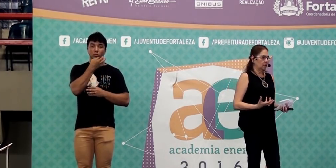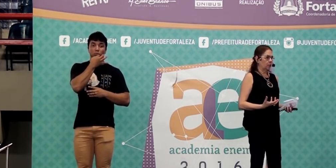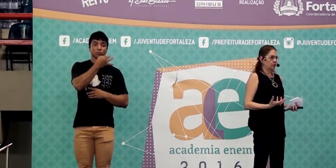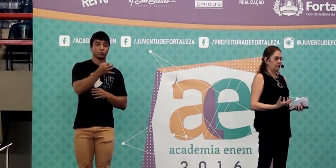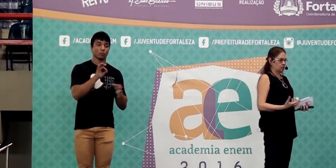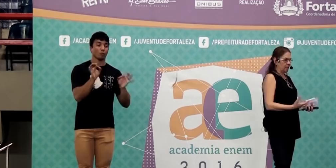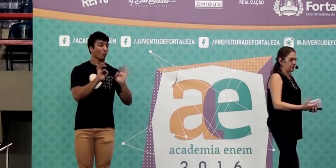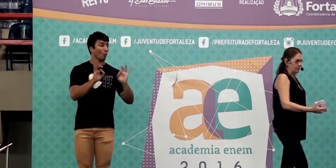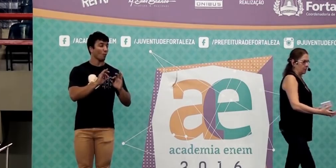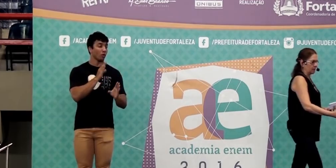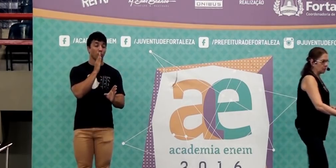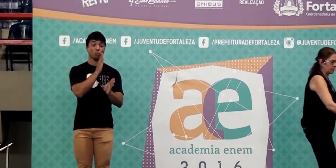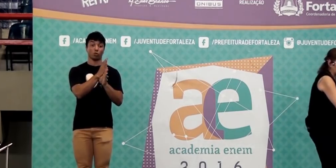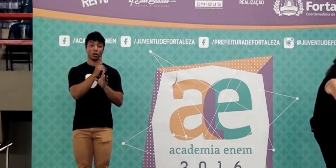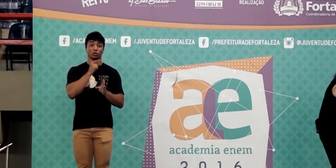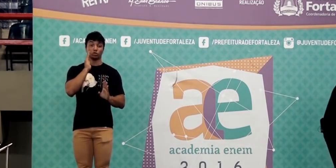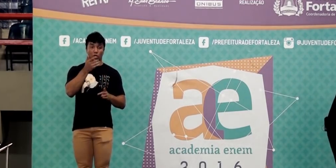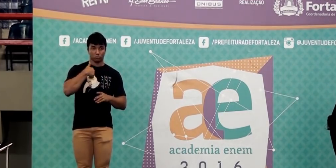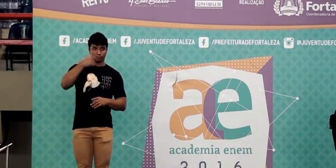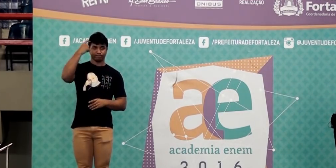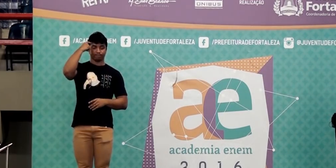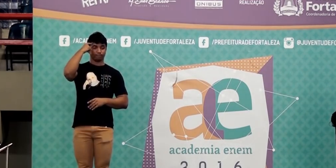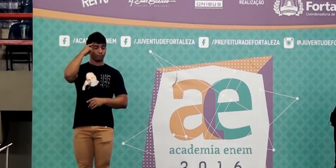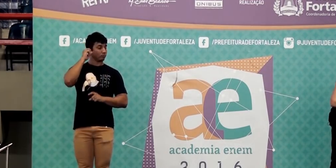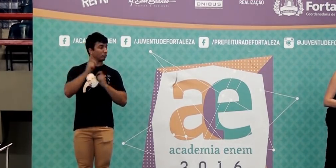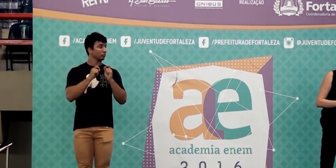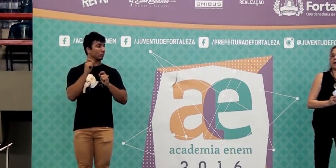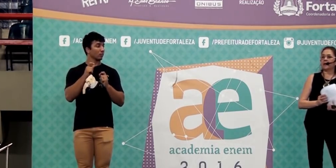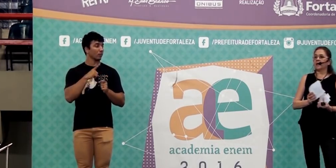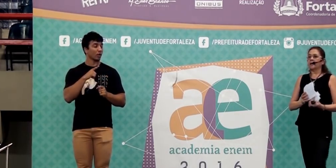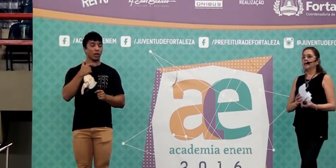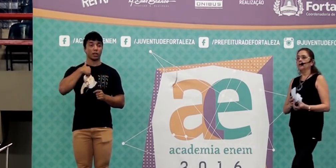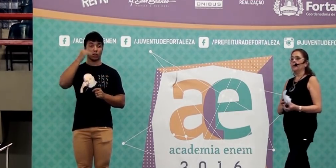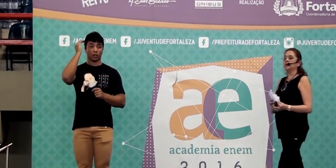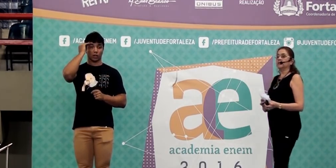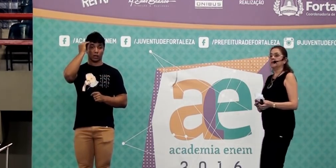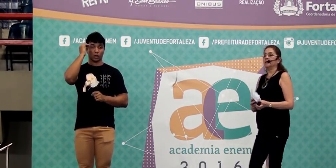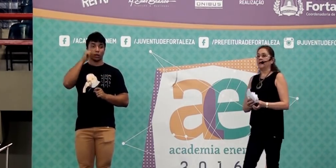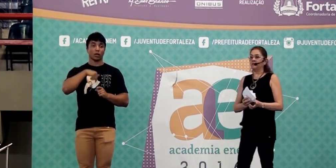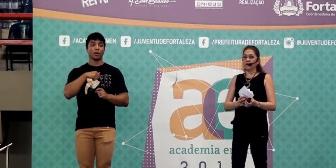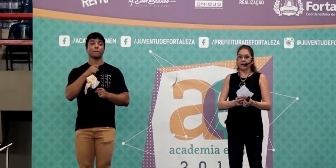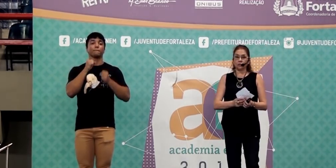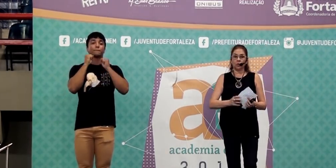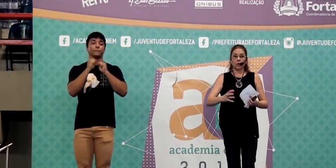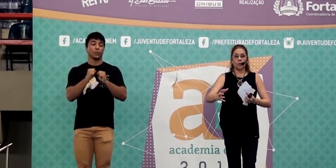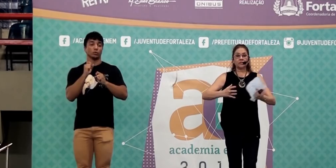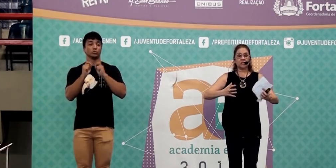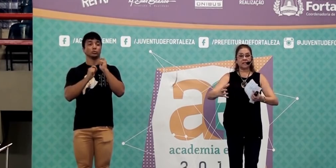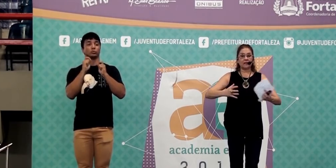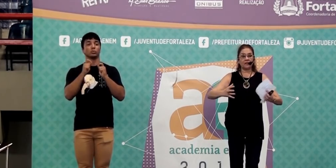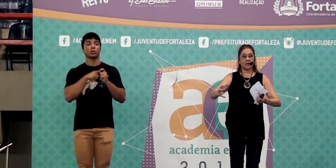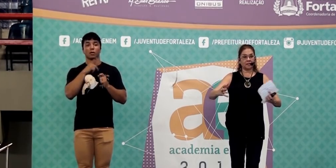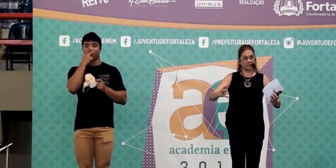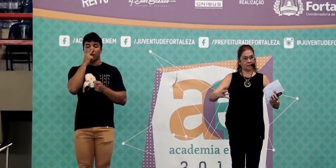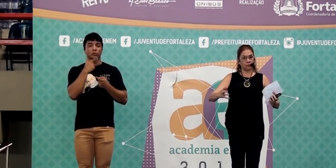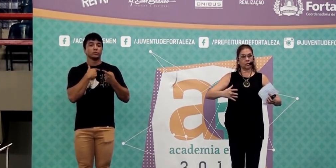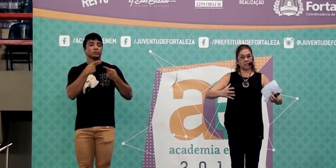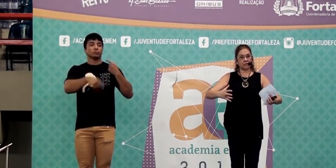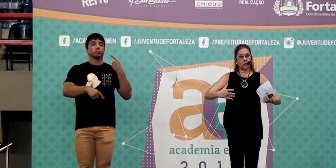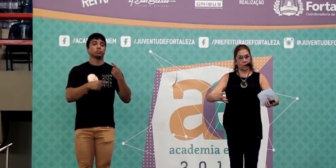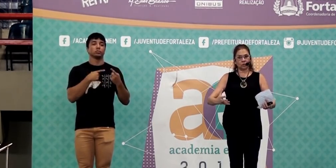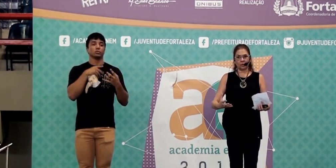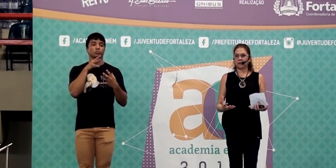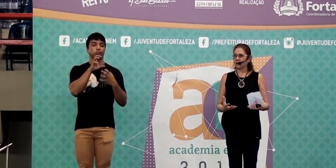vista, porque eu já tenho maturidade de entender que aquilo pode ser travado, uma desavença,